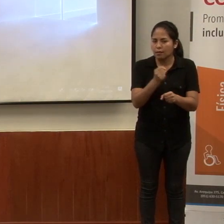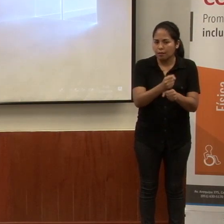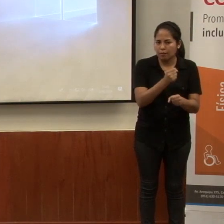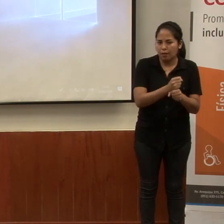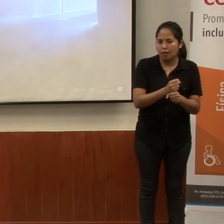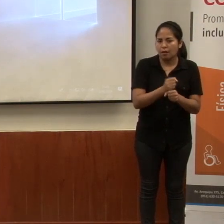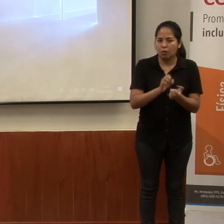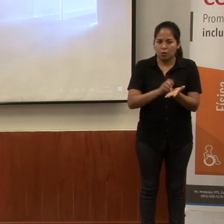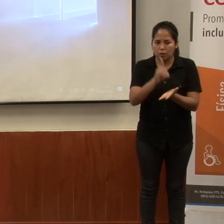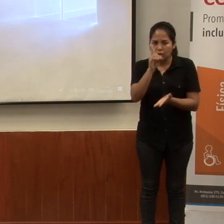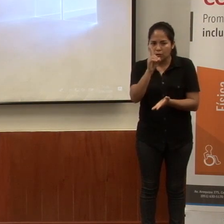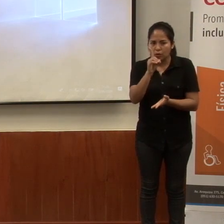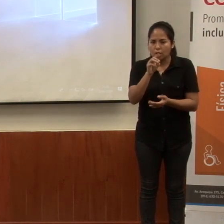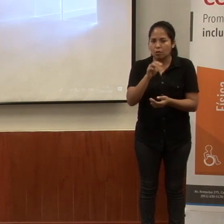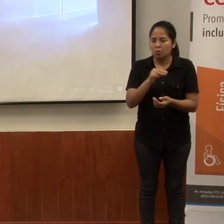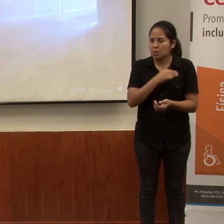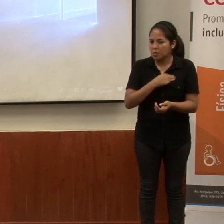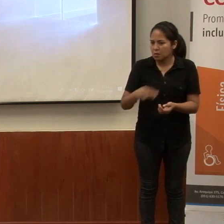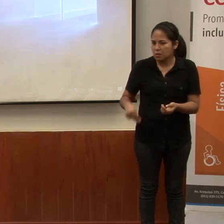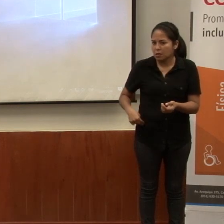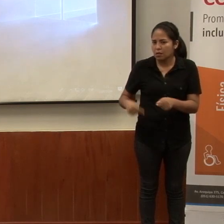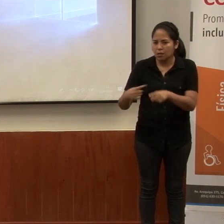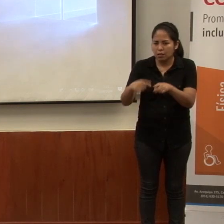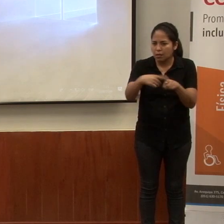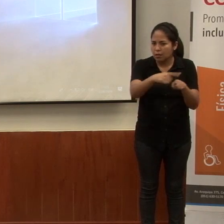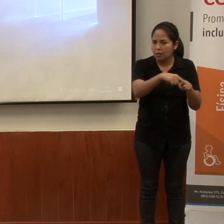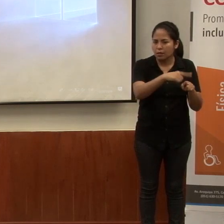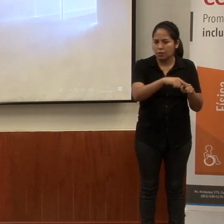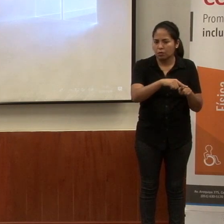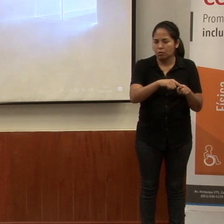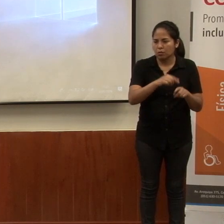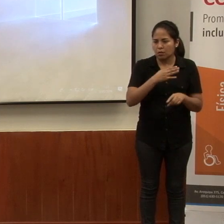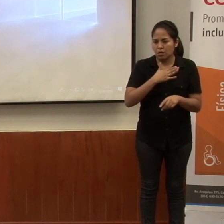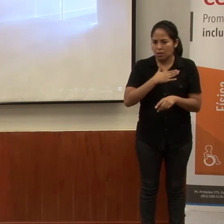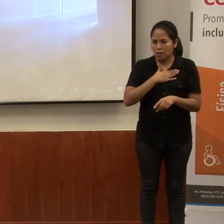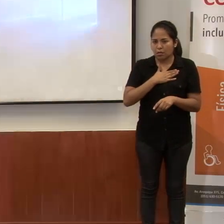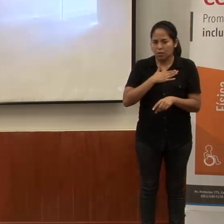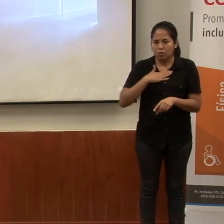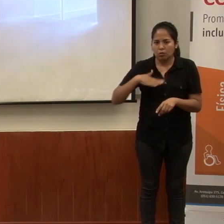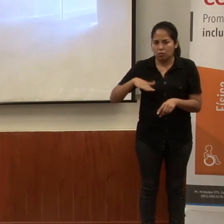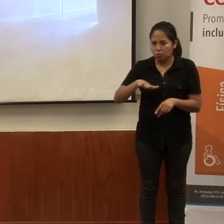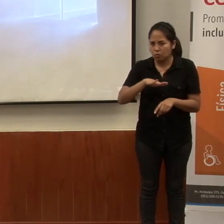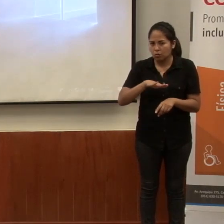educación, MIDIS, MIM, y nosotros con nuestra